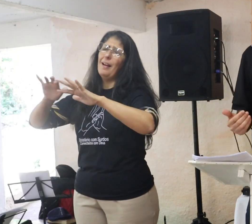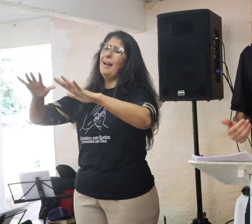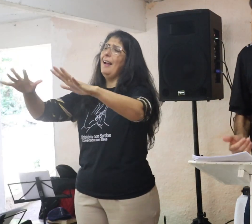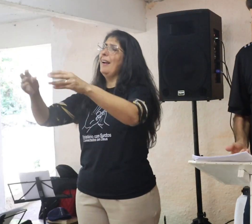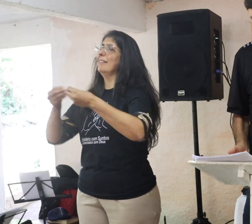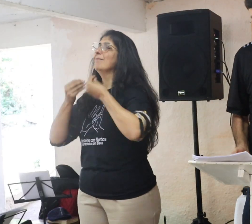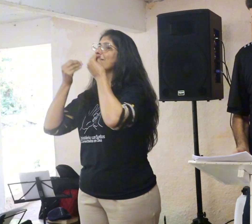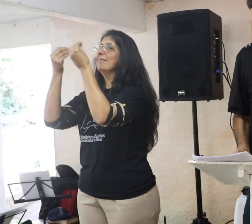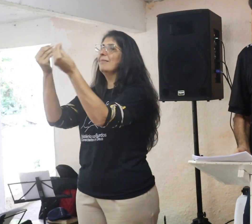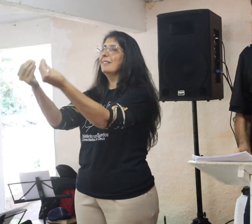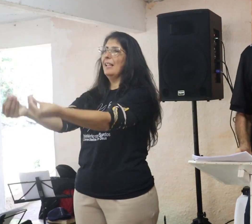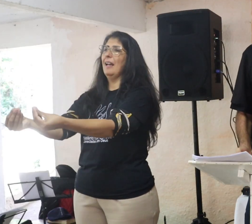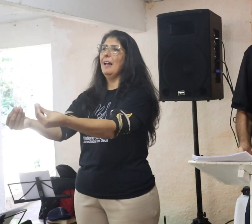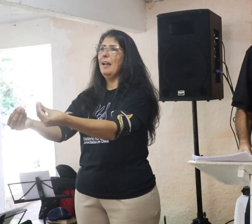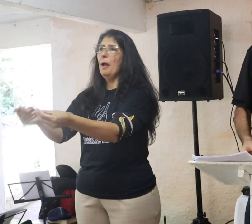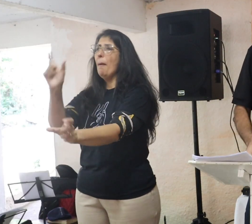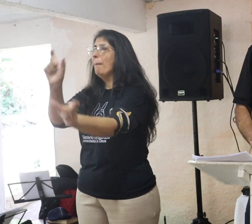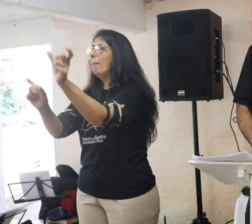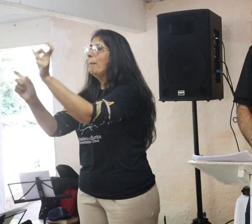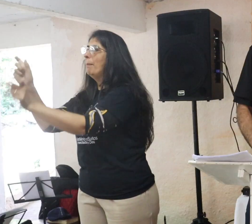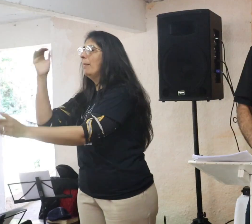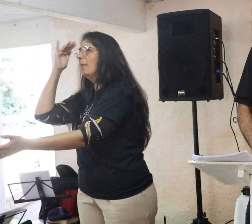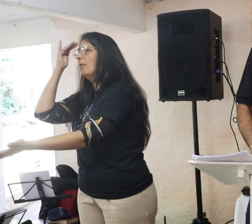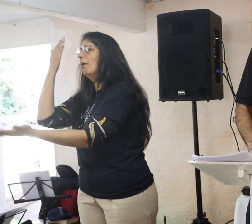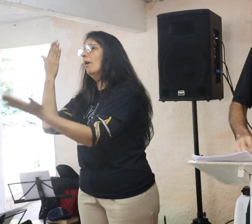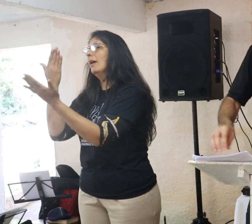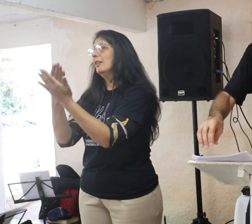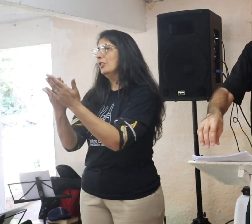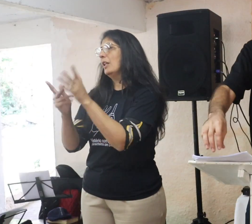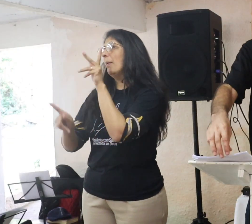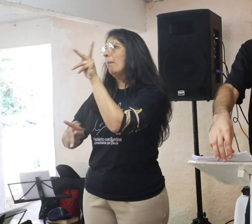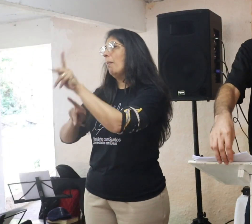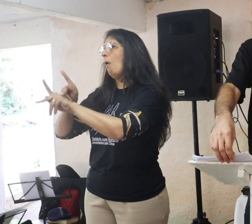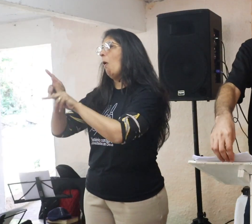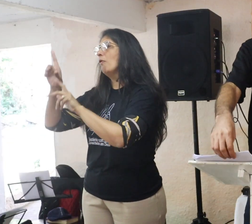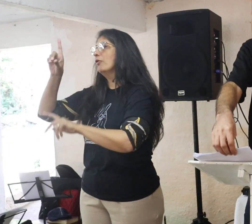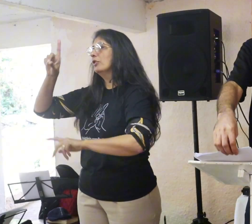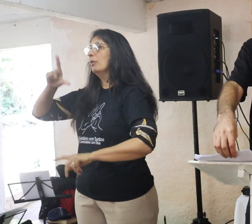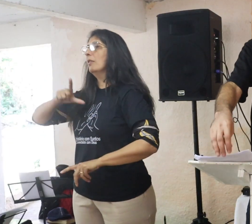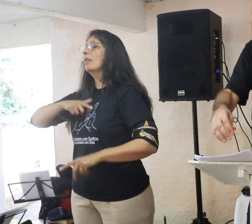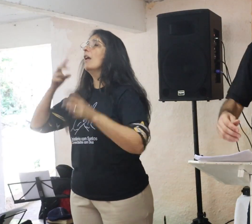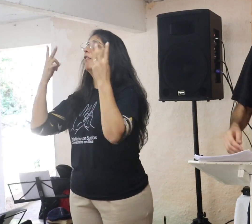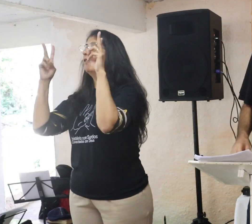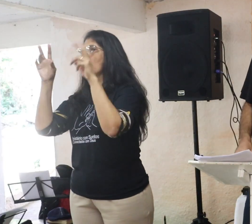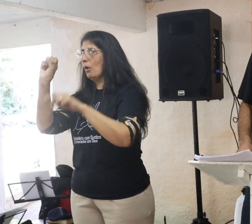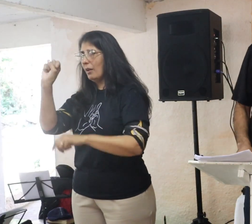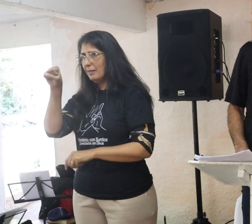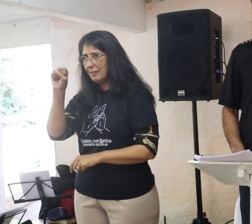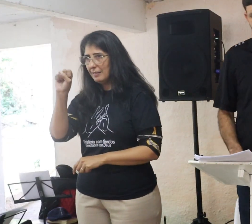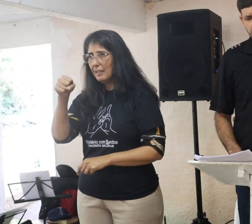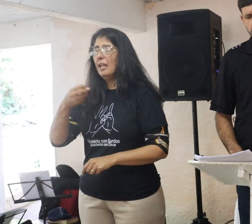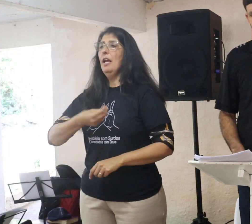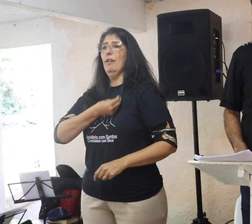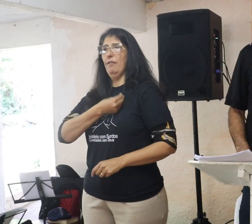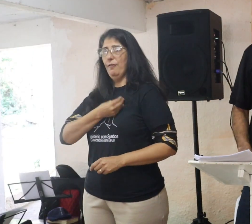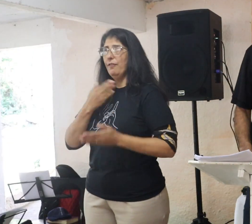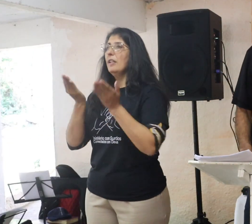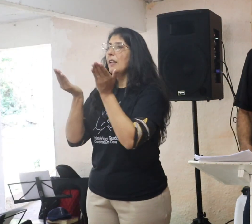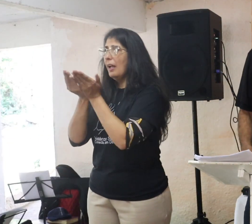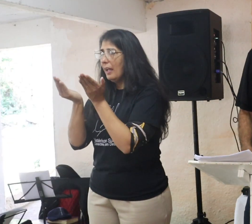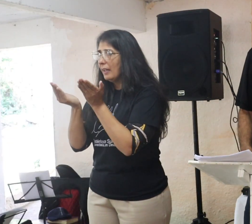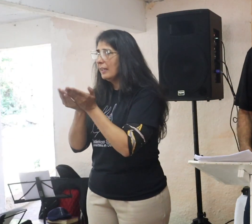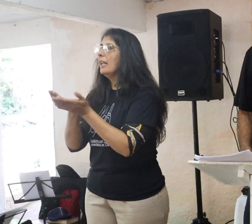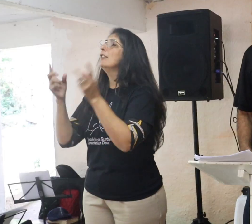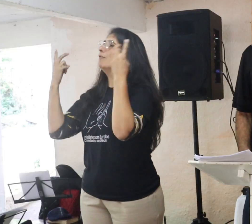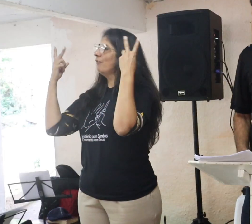aquele que crê. O povo de Deus é vitorioso, sim. A vida cristã é vida de vitória